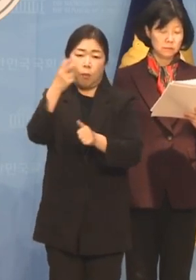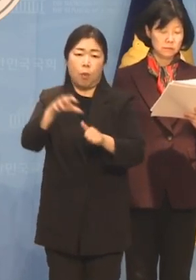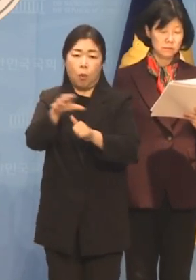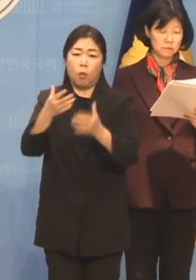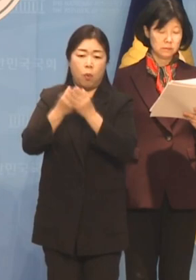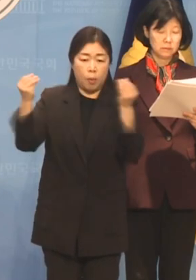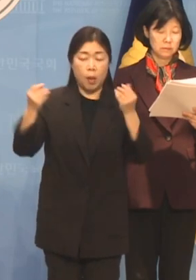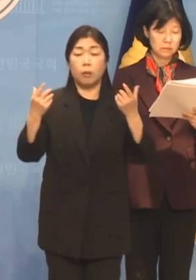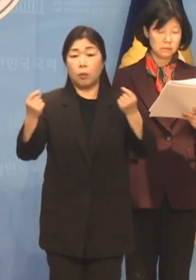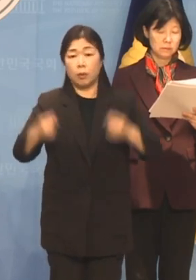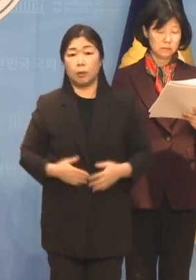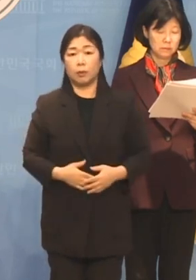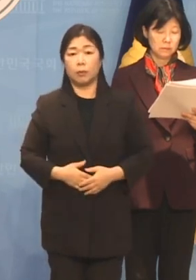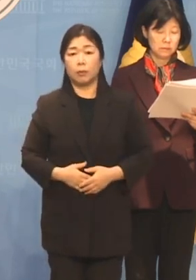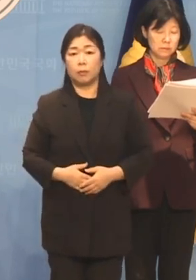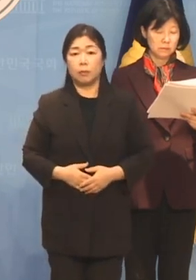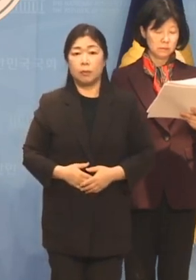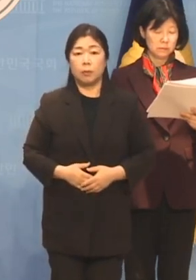명백하므로 정부와